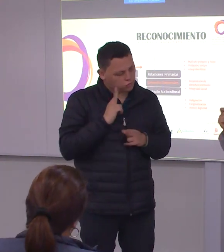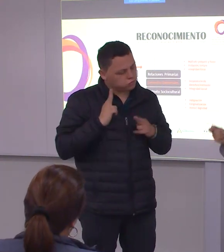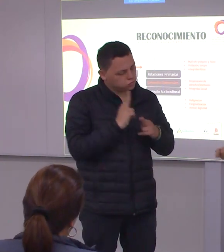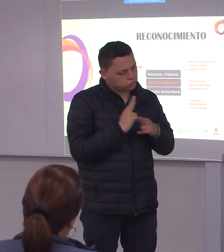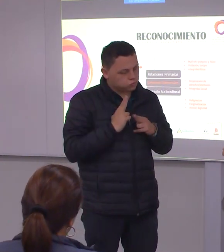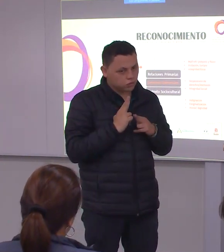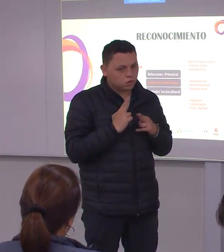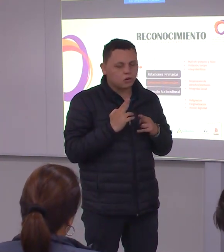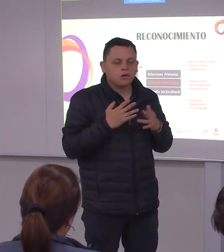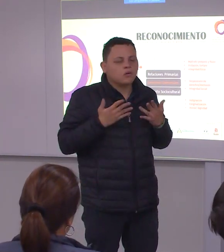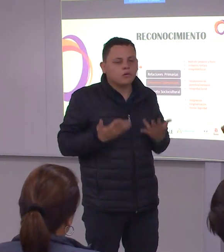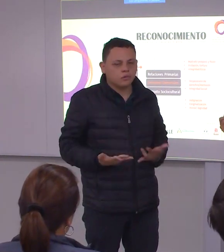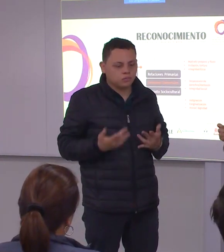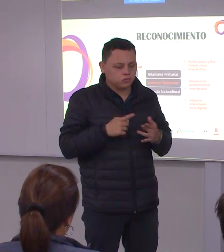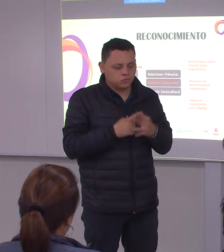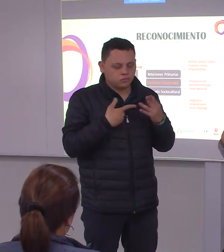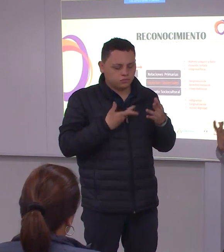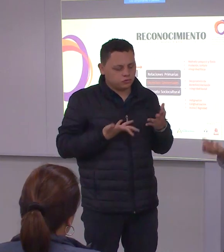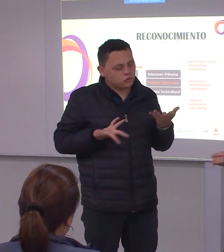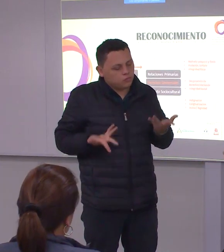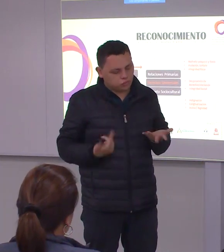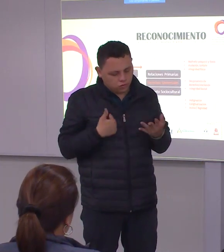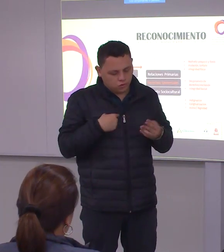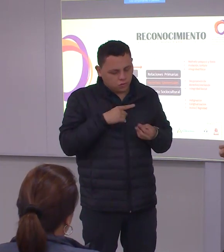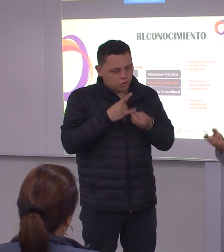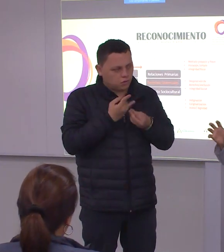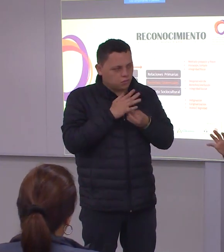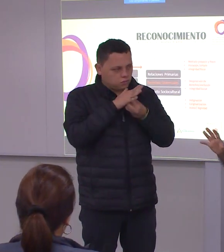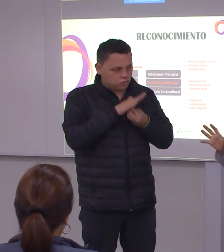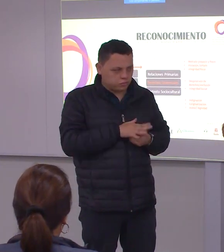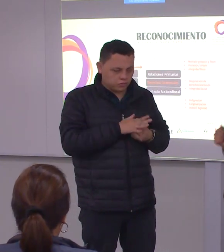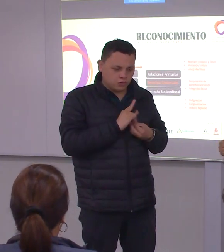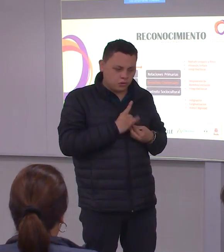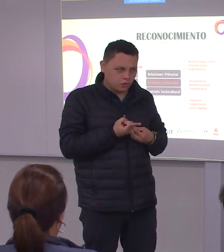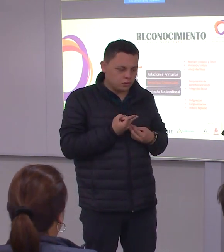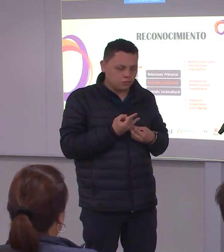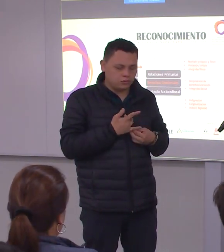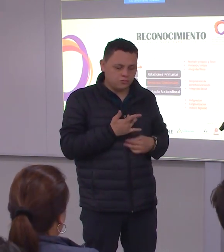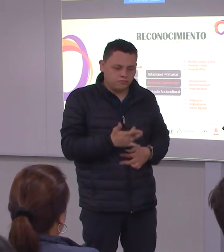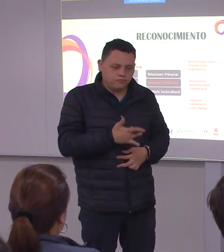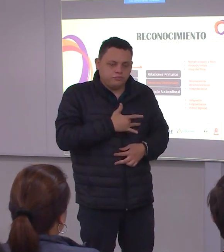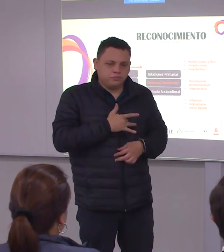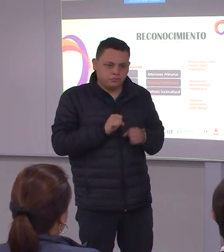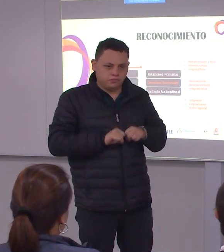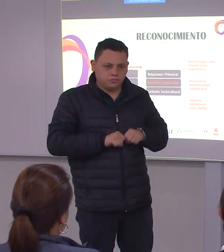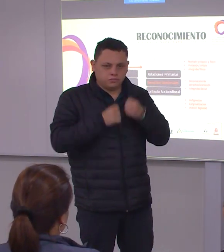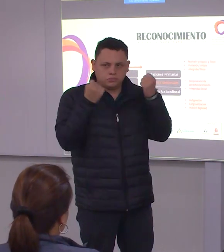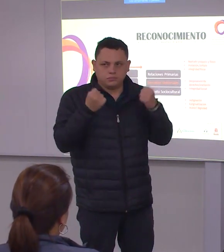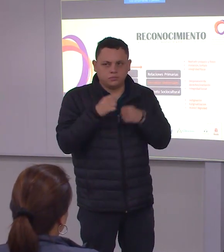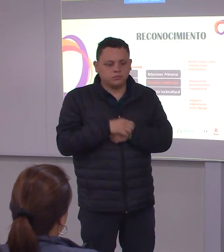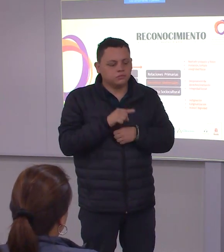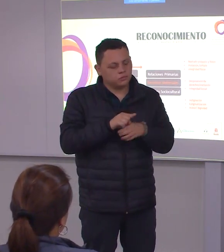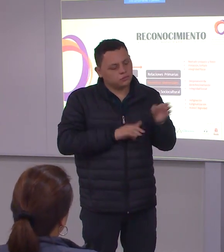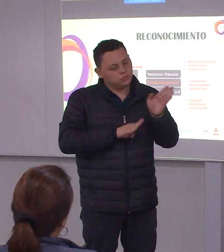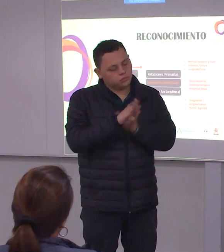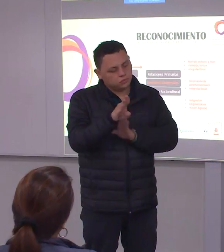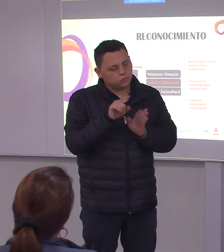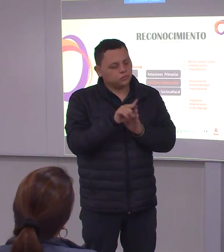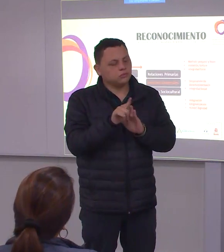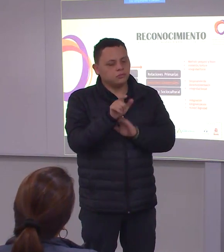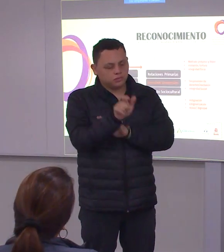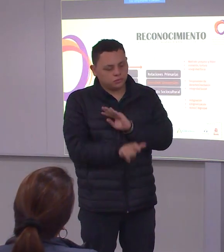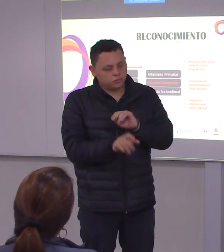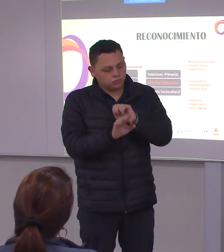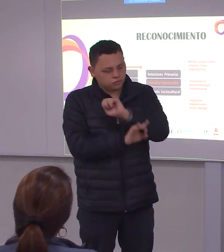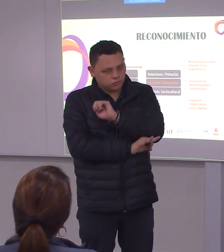corresponde a una forma de menosprecio y eso genera un daño en el desarrollo psíquico de